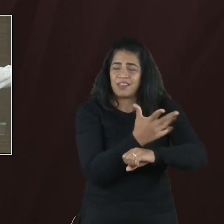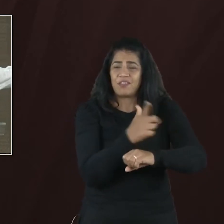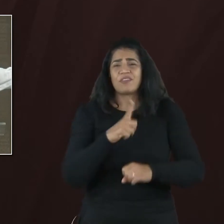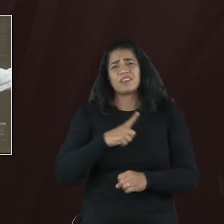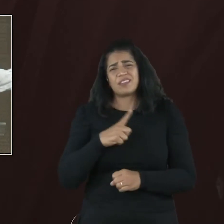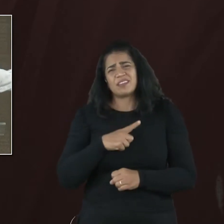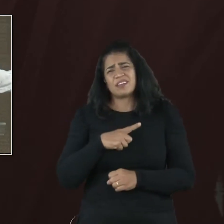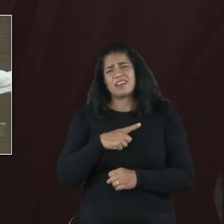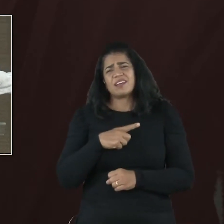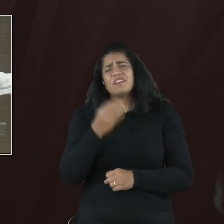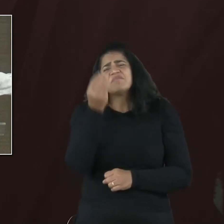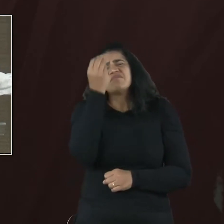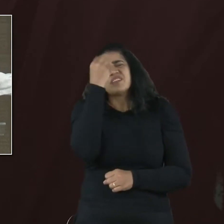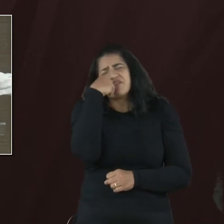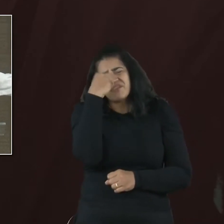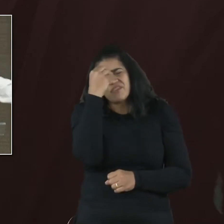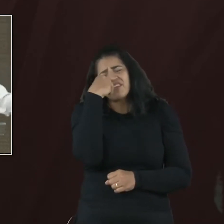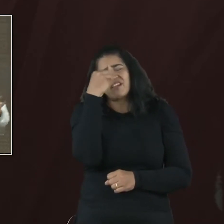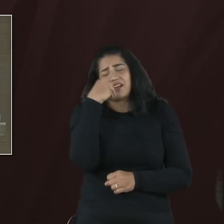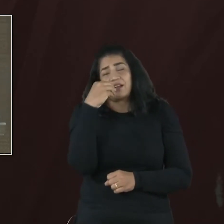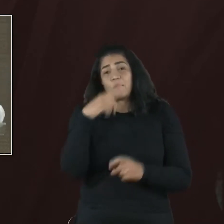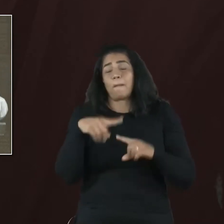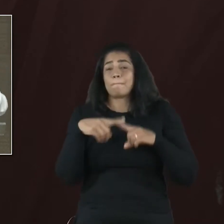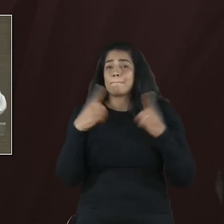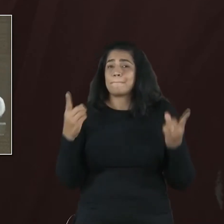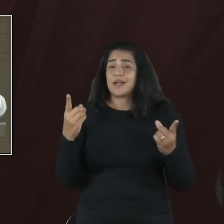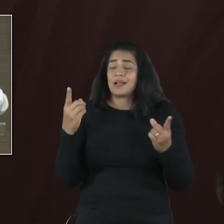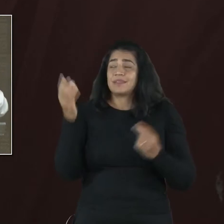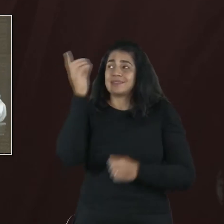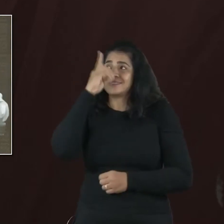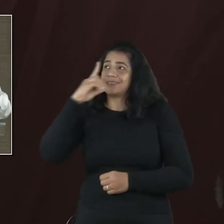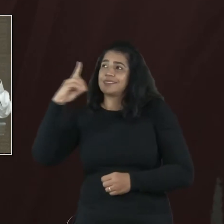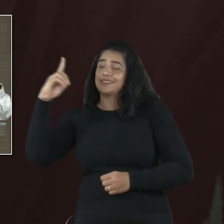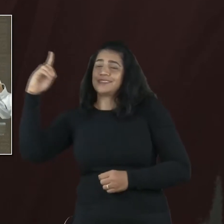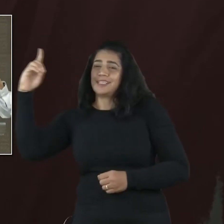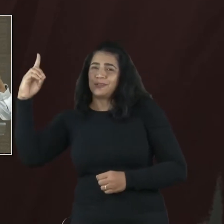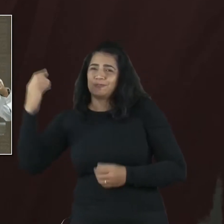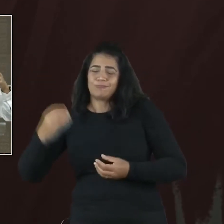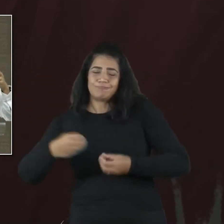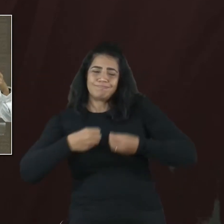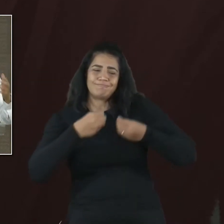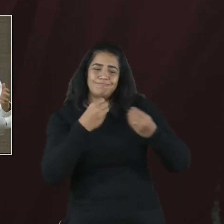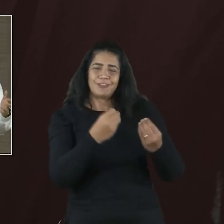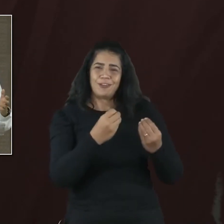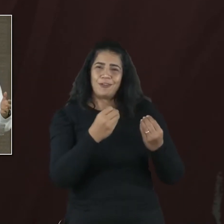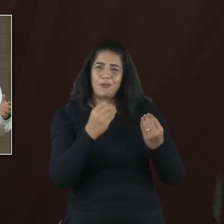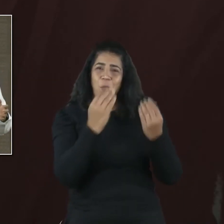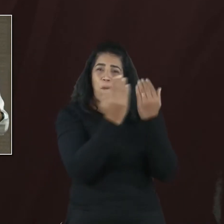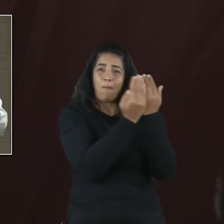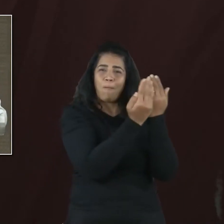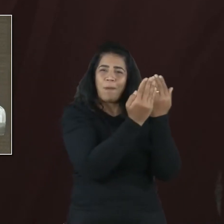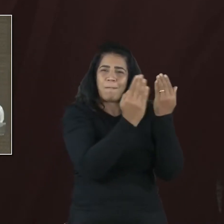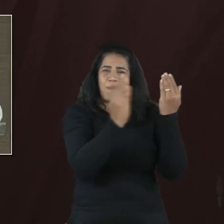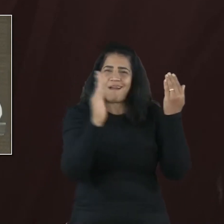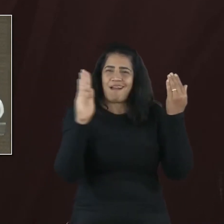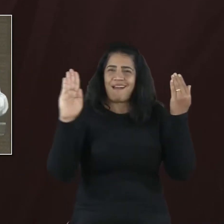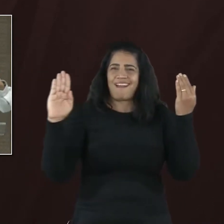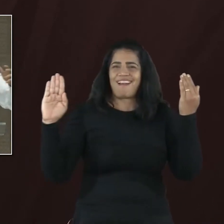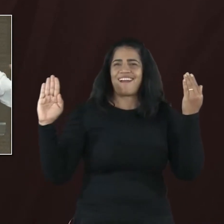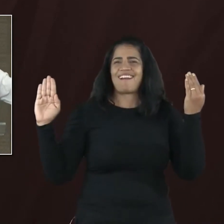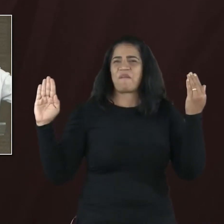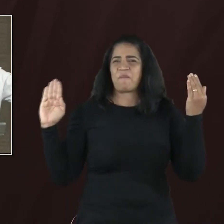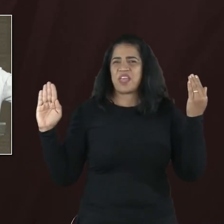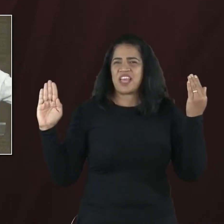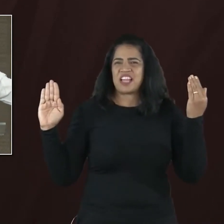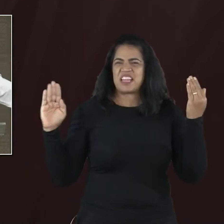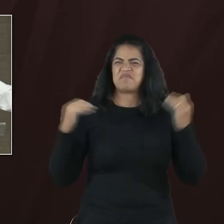aberta, a qual ninguém fechará. Portanto, irmãos, o Espírito Santo está operando. Essa grande obra,